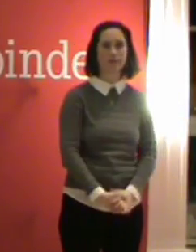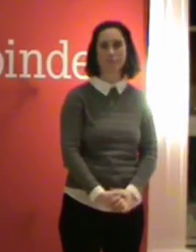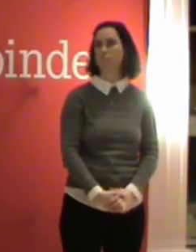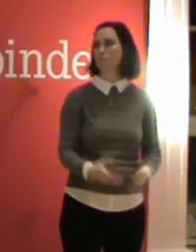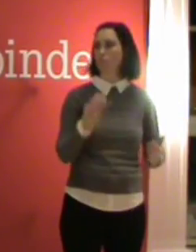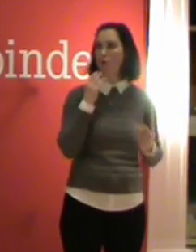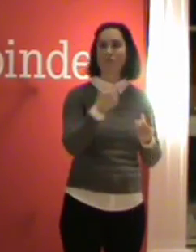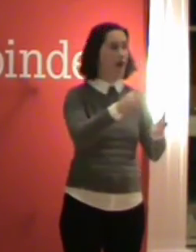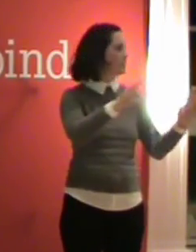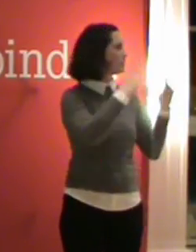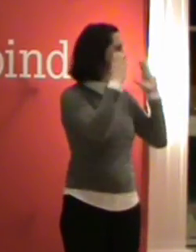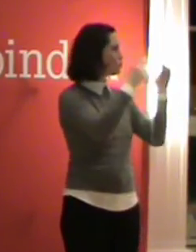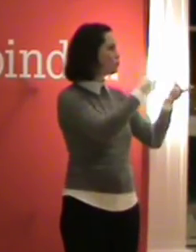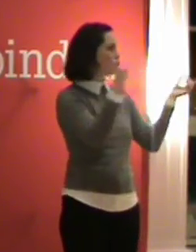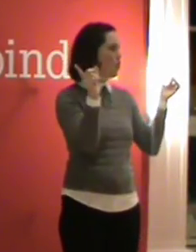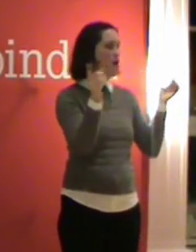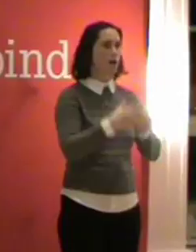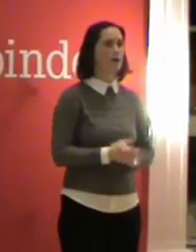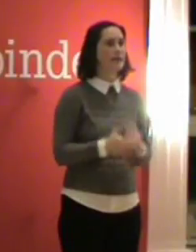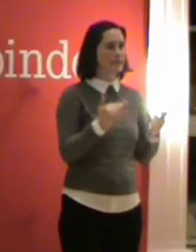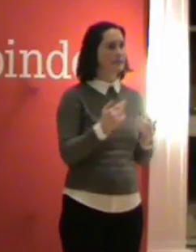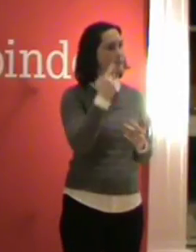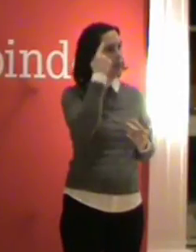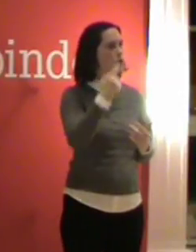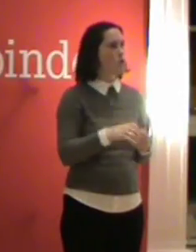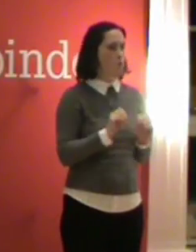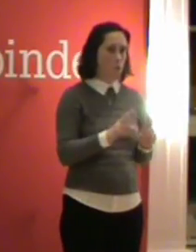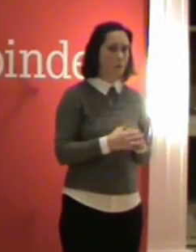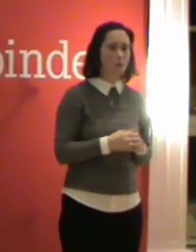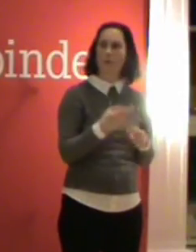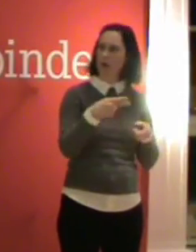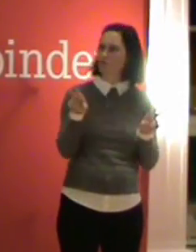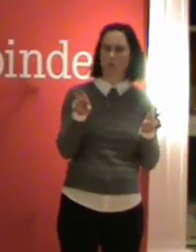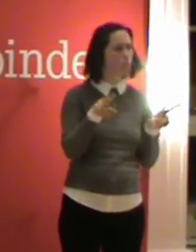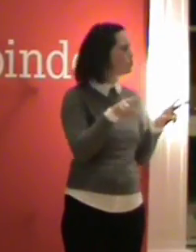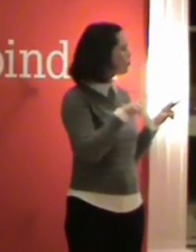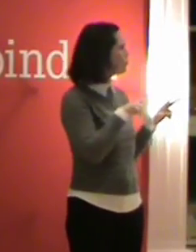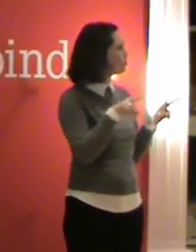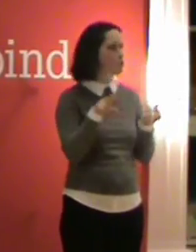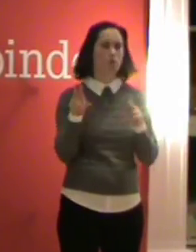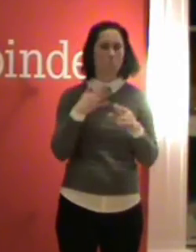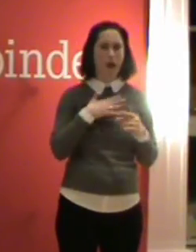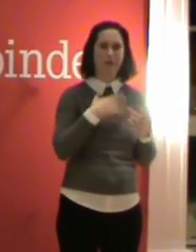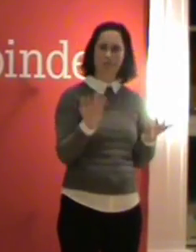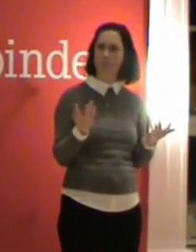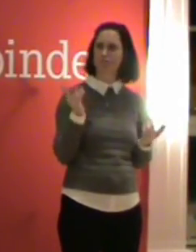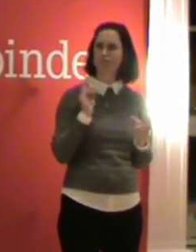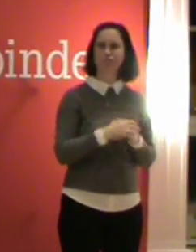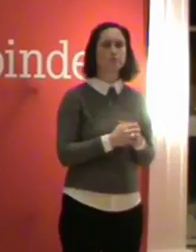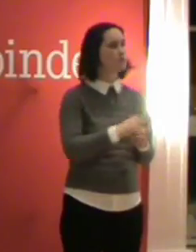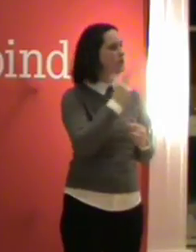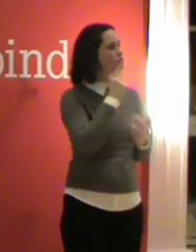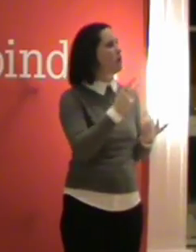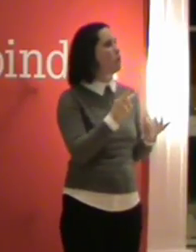Ich hoffe, dass die Zuschauerinnen und Zuhörerinnen und Zuhörer gedacht haben jetzt, okay, ich gucke mich mal um, was so in meinem Umkreis läuft, um sich